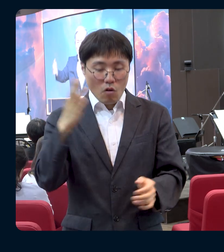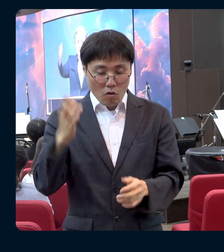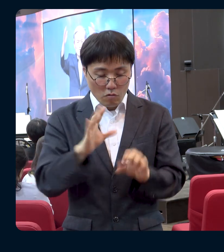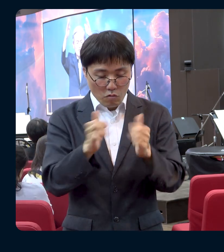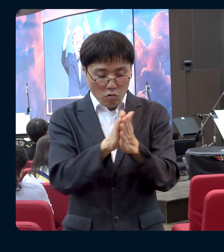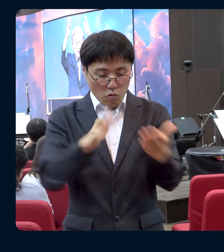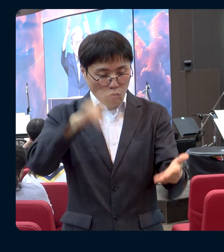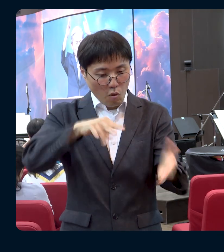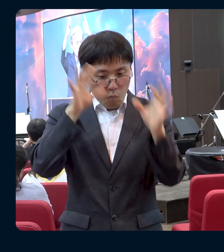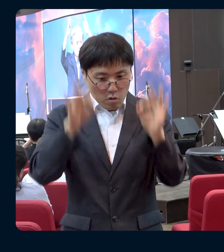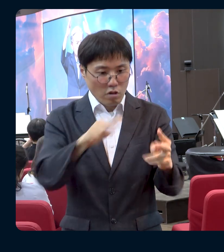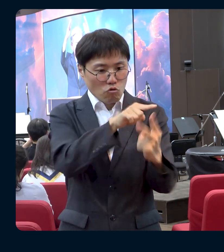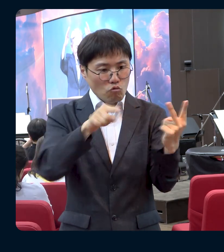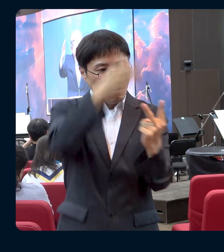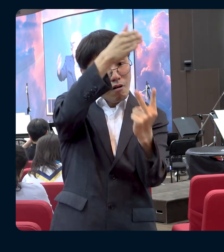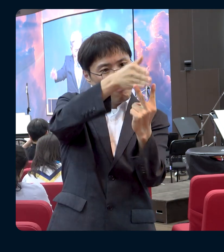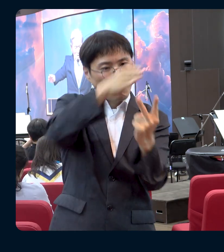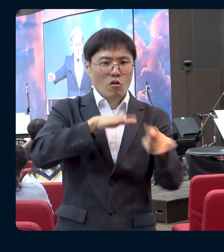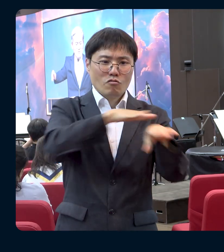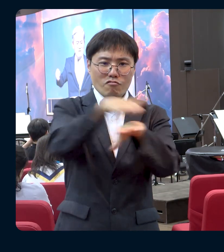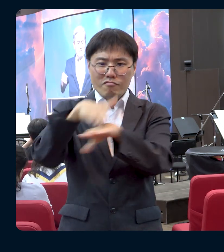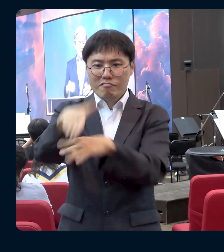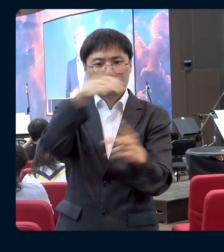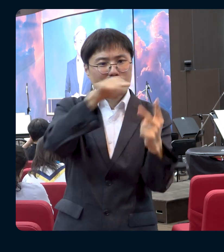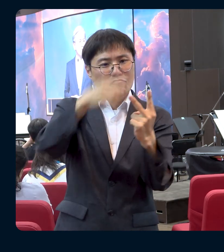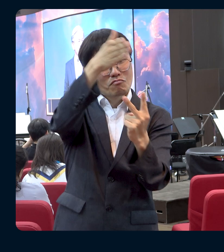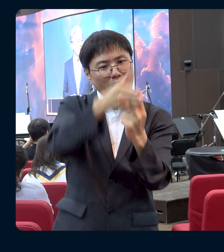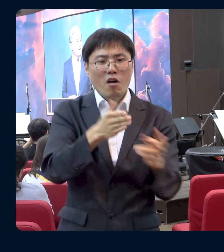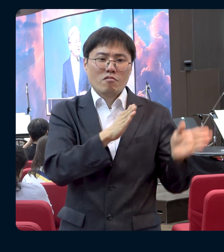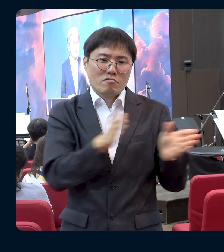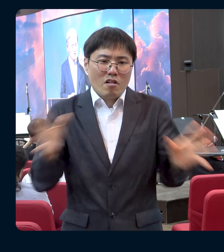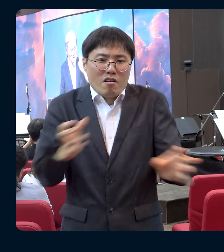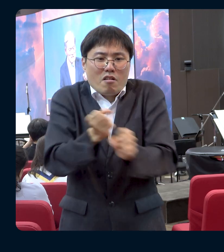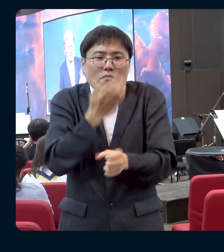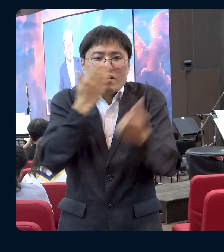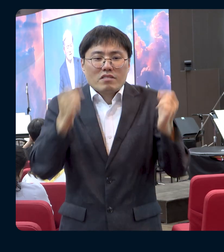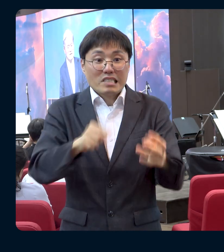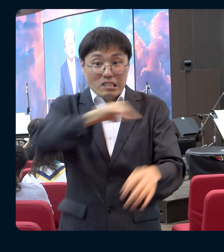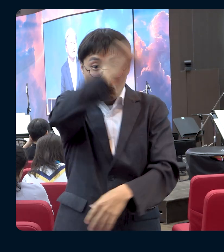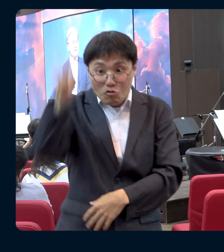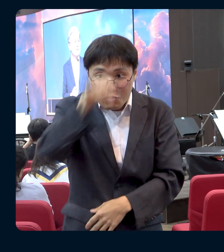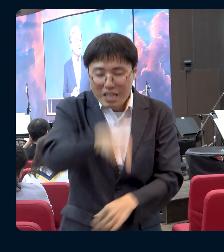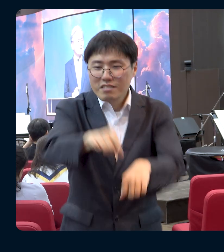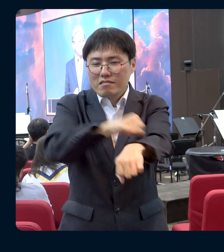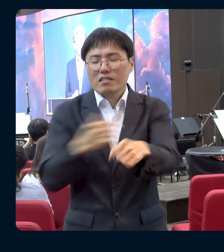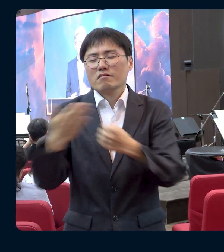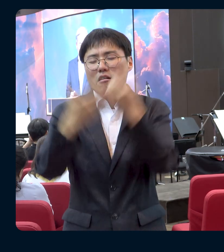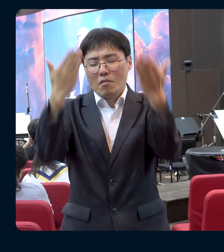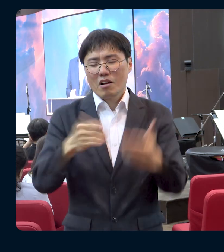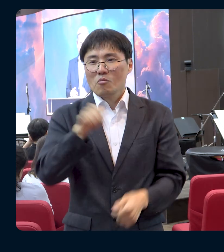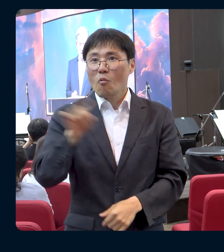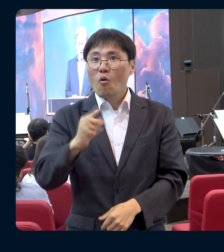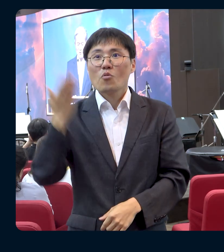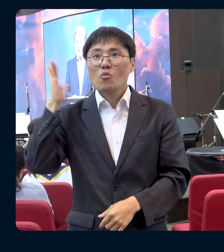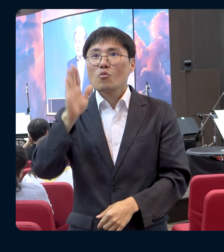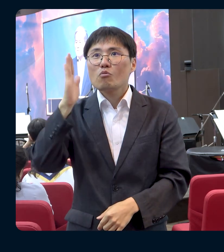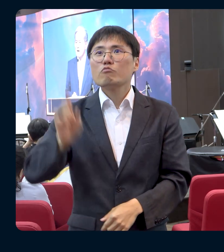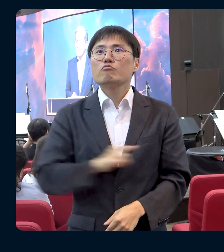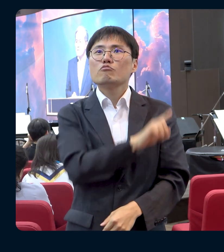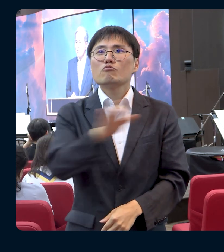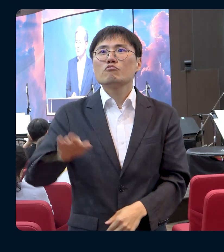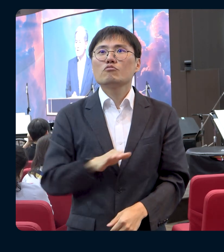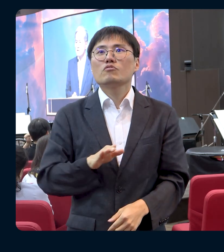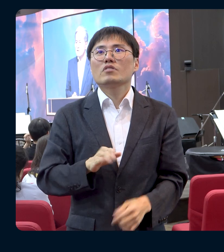성경은 보니까 두 가지 경향으로 정리가 딱 되더라고요. 그 중에 특히 제가 은혜 받았던 것은, 요즘